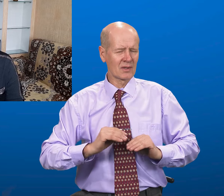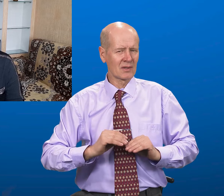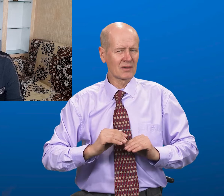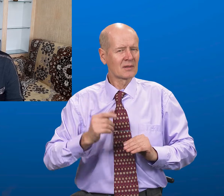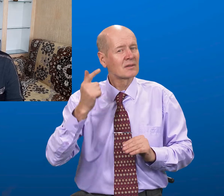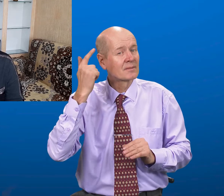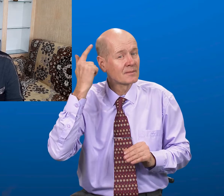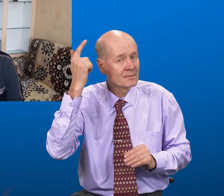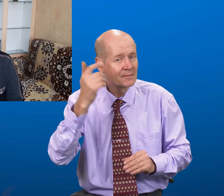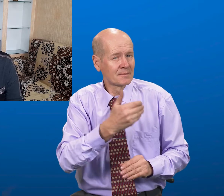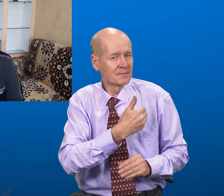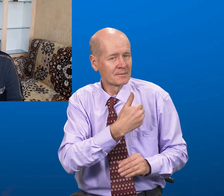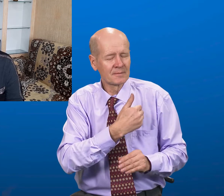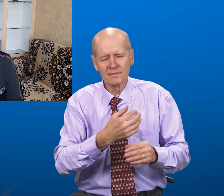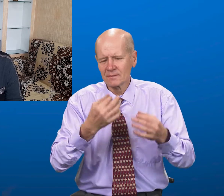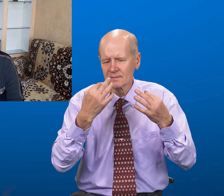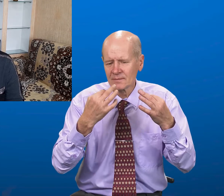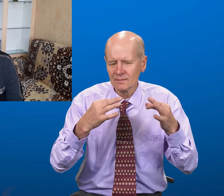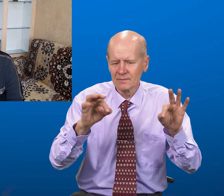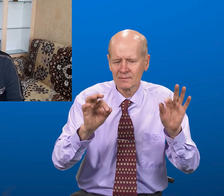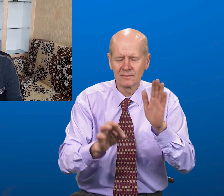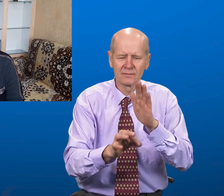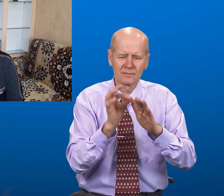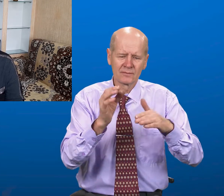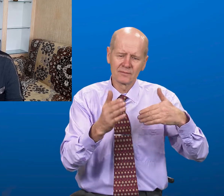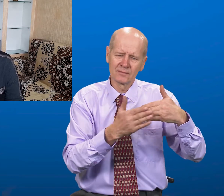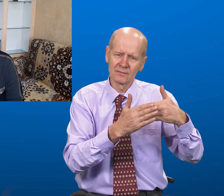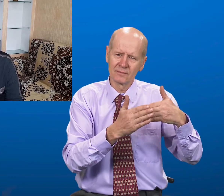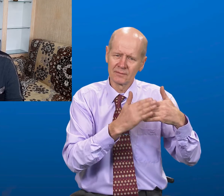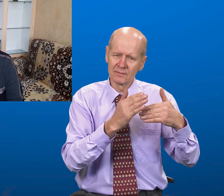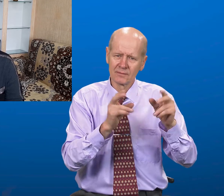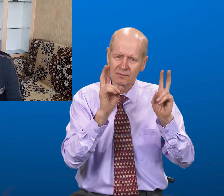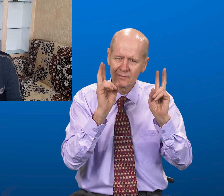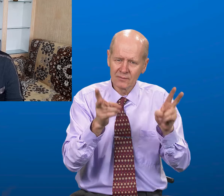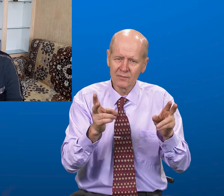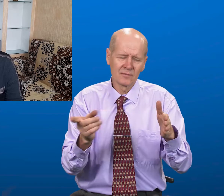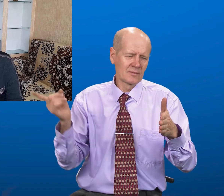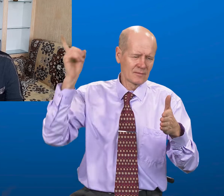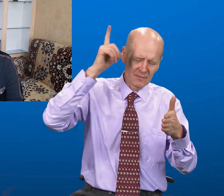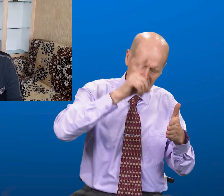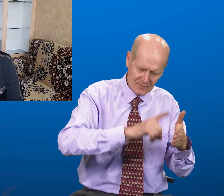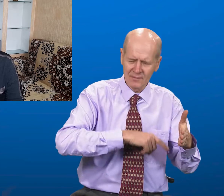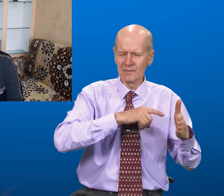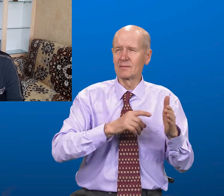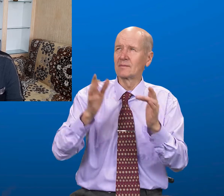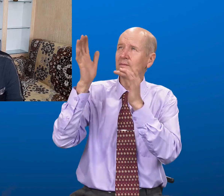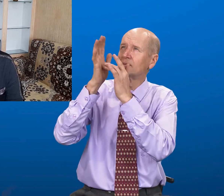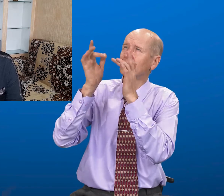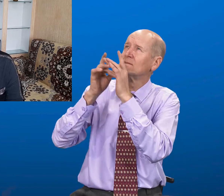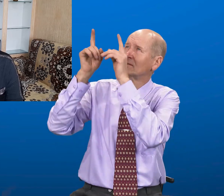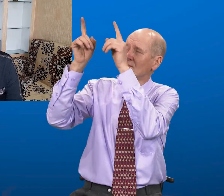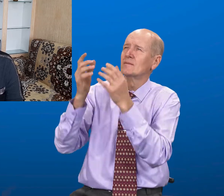избавить людей от суда, от смерти, от грядущего наказания. Всякий, кто поверит в